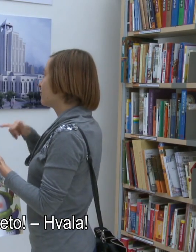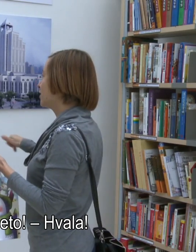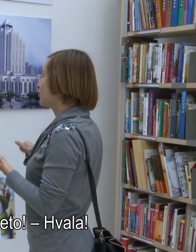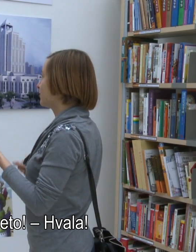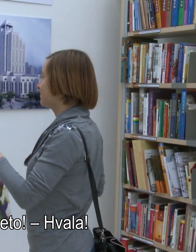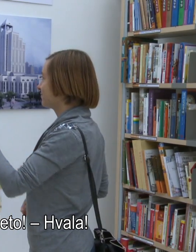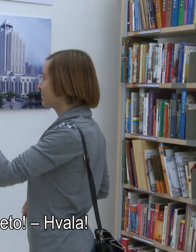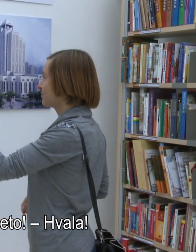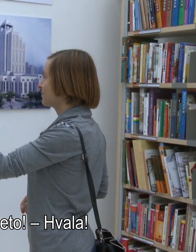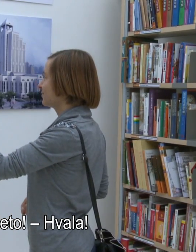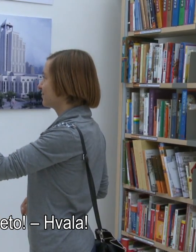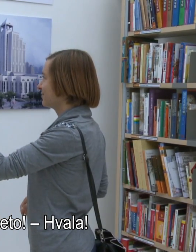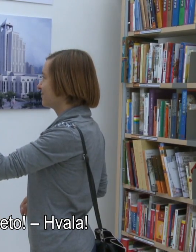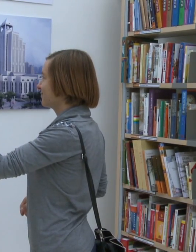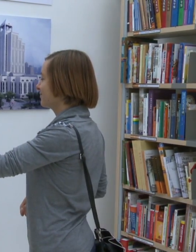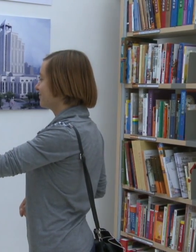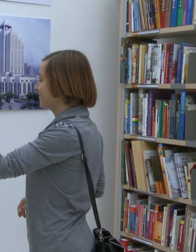Srečno novo leto.